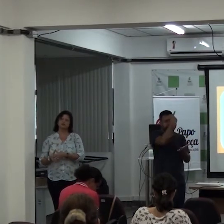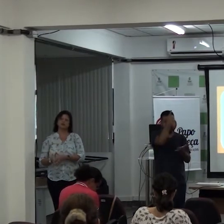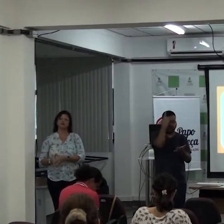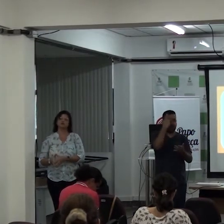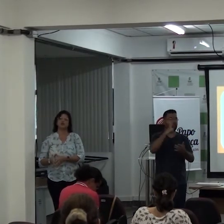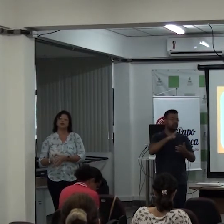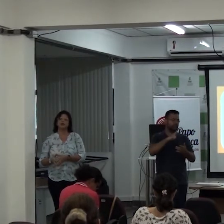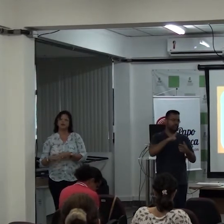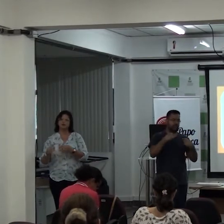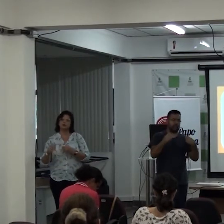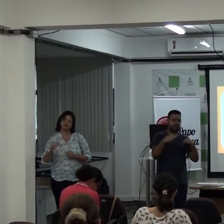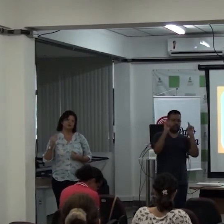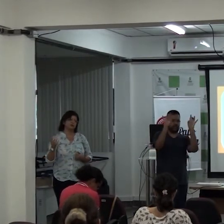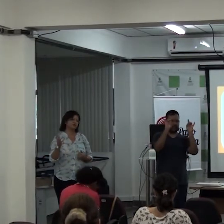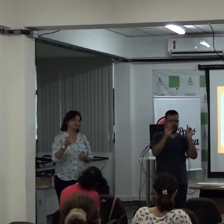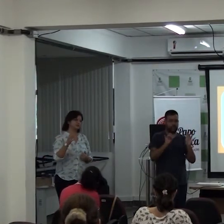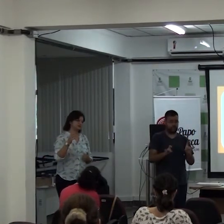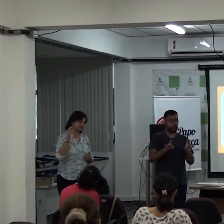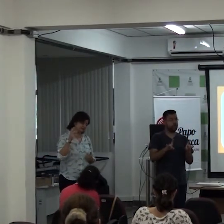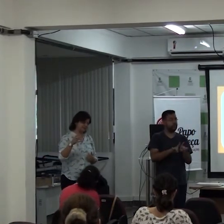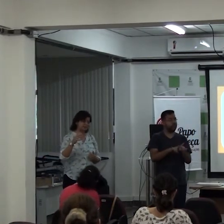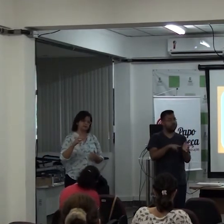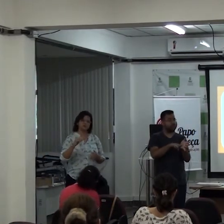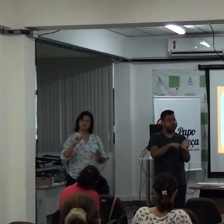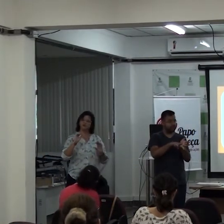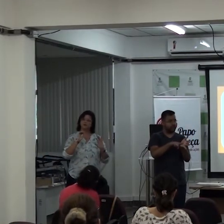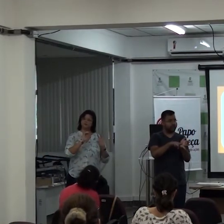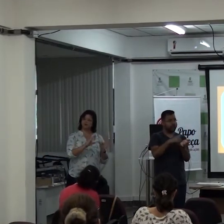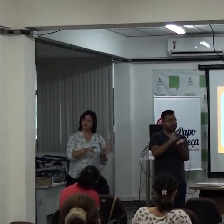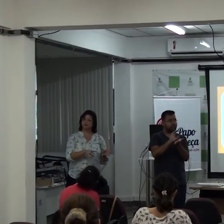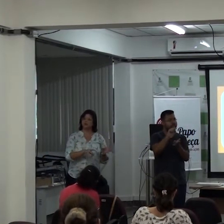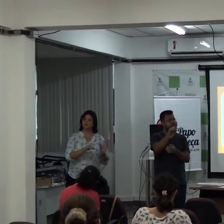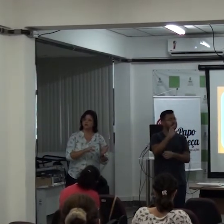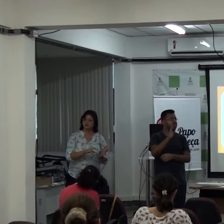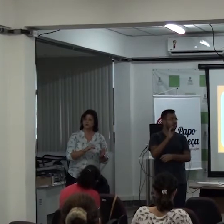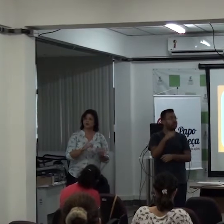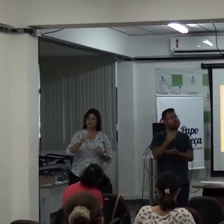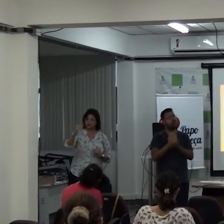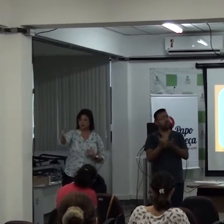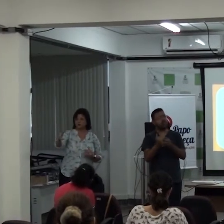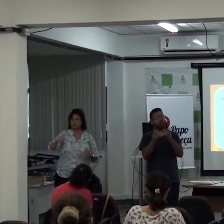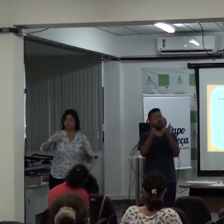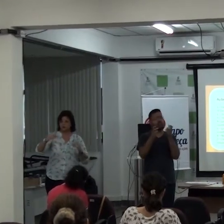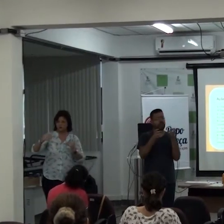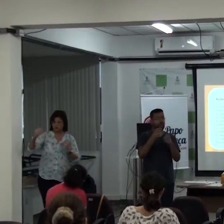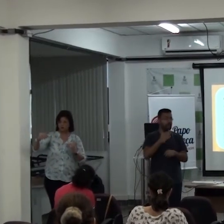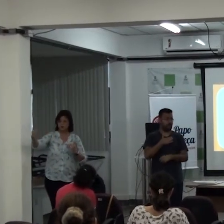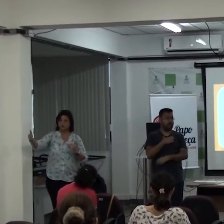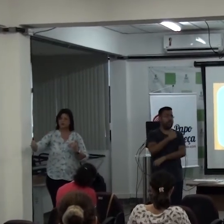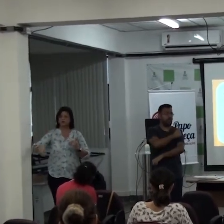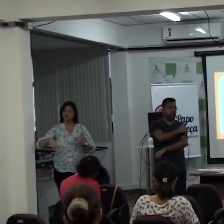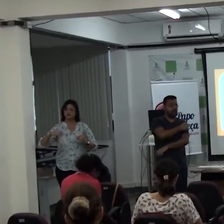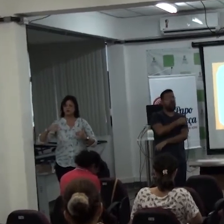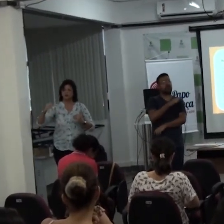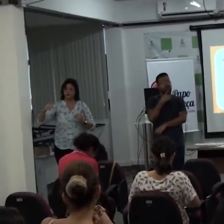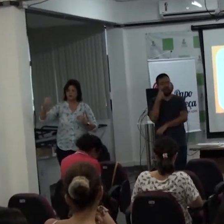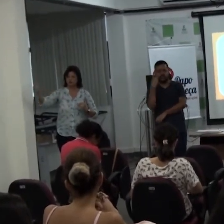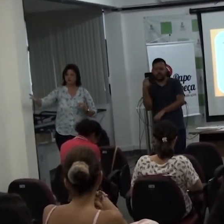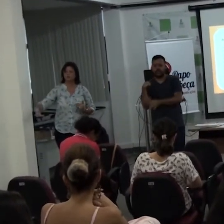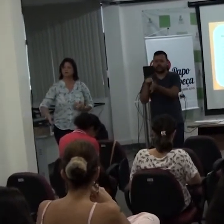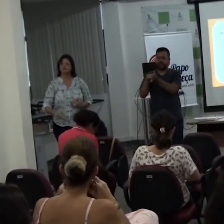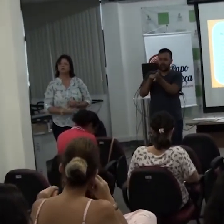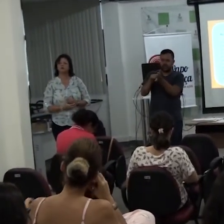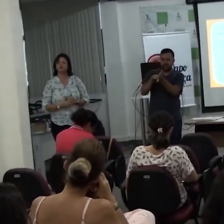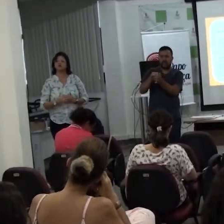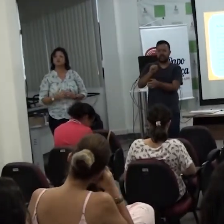necessidades especiais, e o pessoal da iniciação científica também já está começando, os meus alunos já estão começando a pesquisar, né,